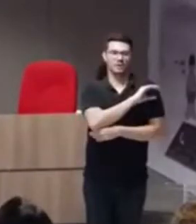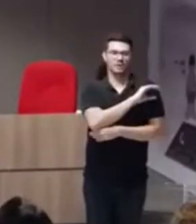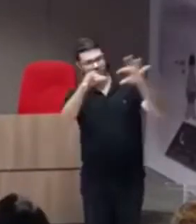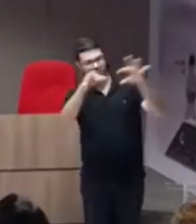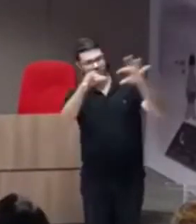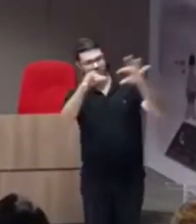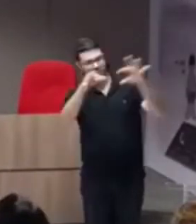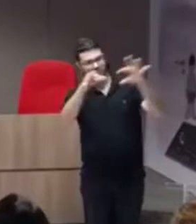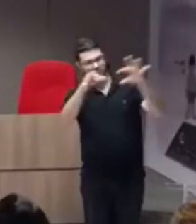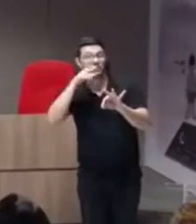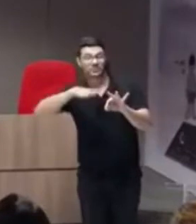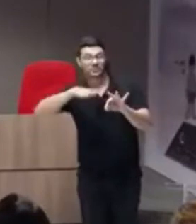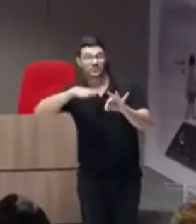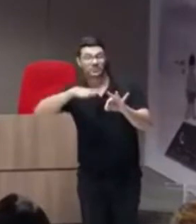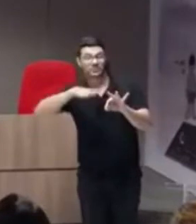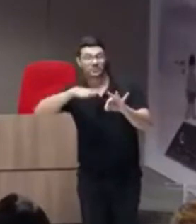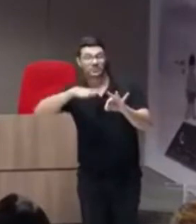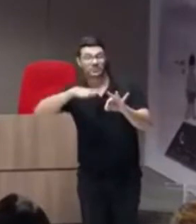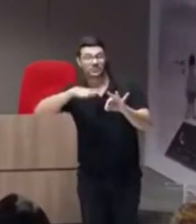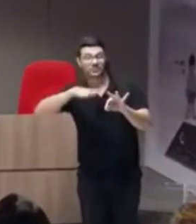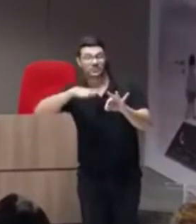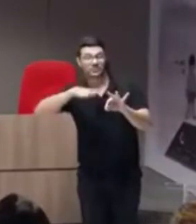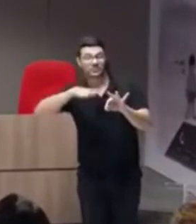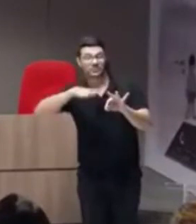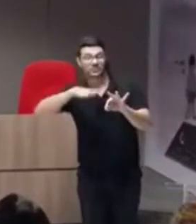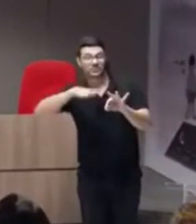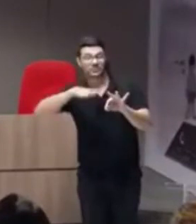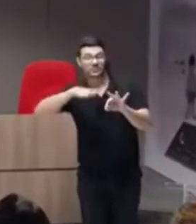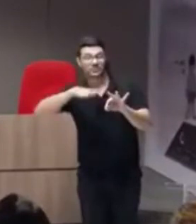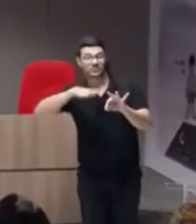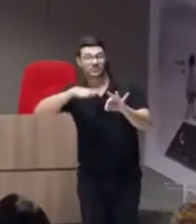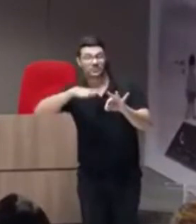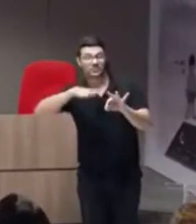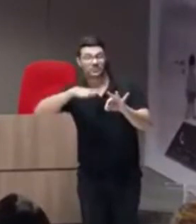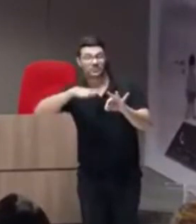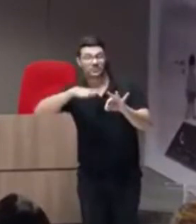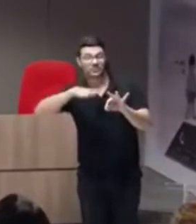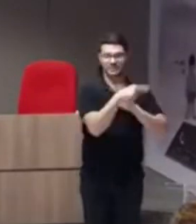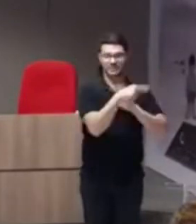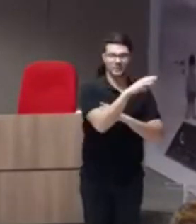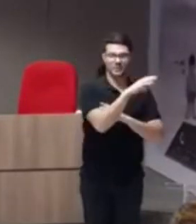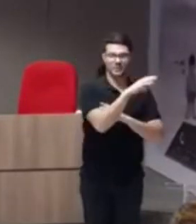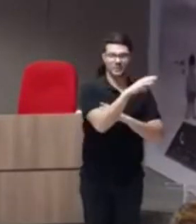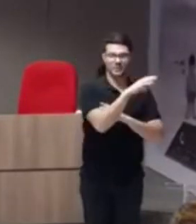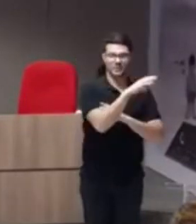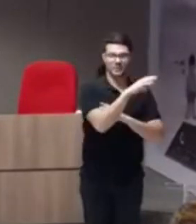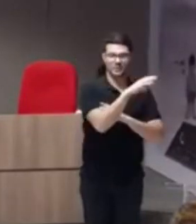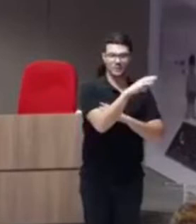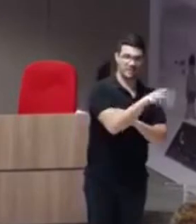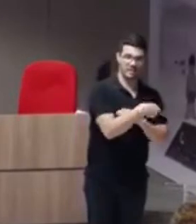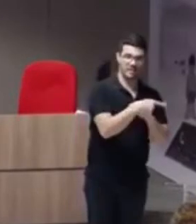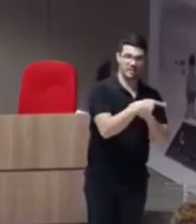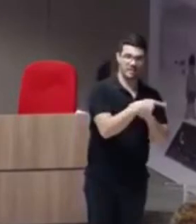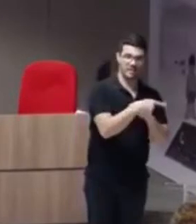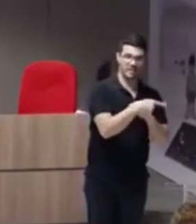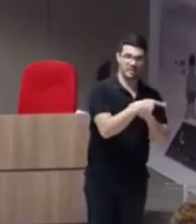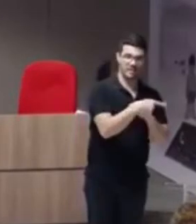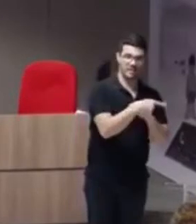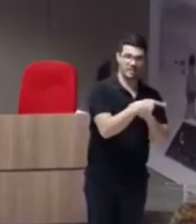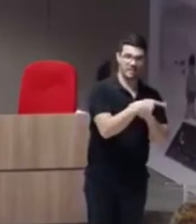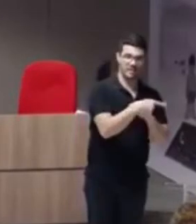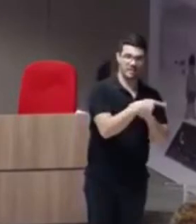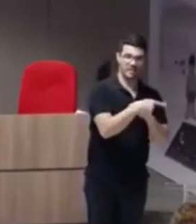do Trabalho. A CONAP, ela é uma delas, ela é a Coordenadoria Nacional de Combate às Irregularidades